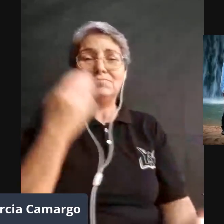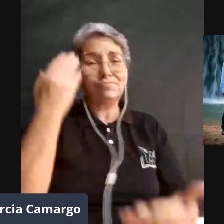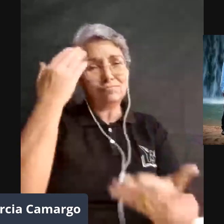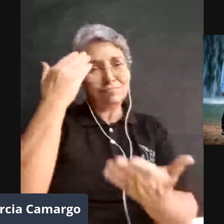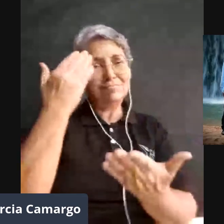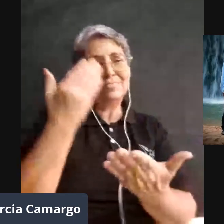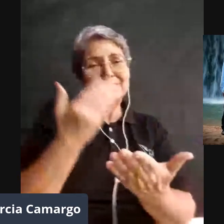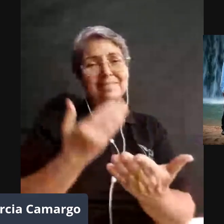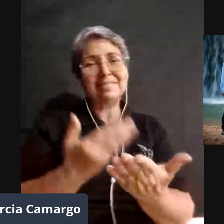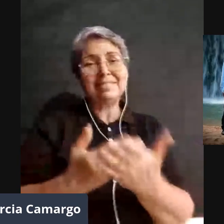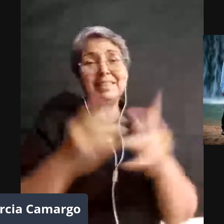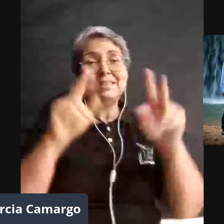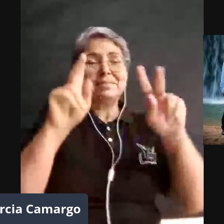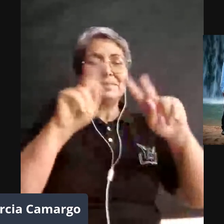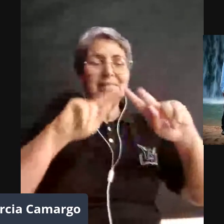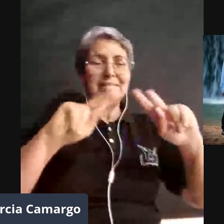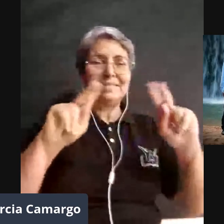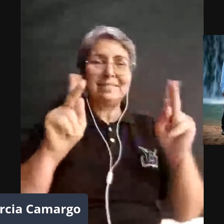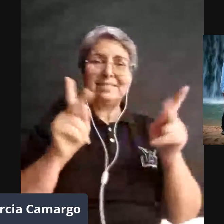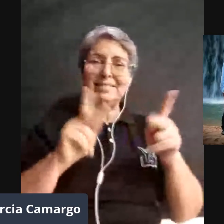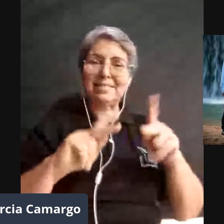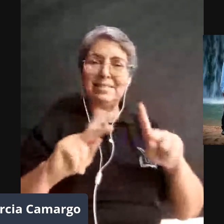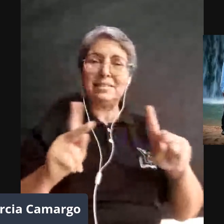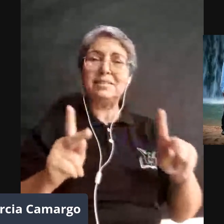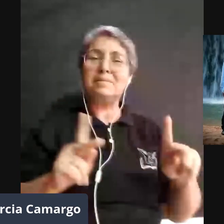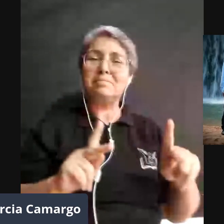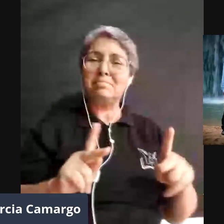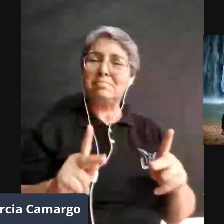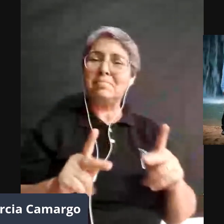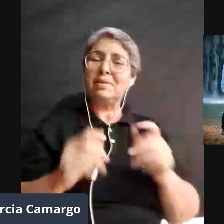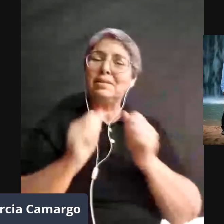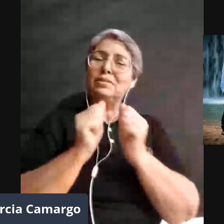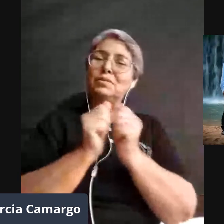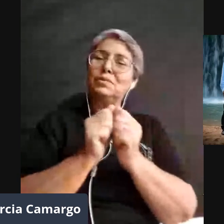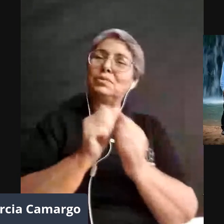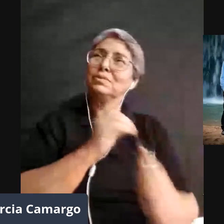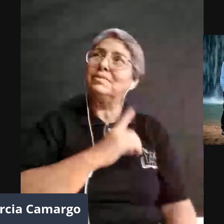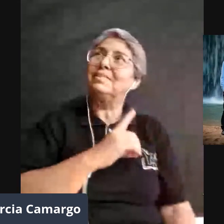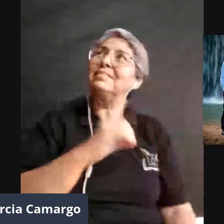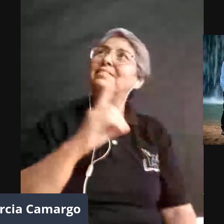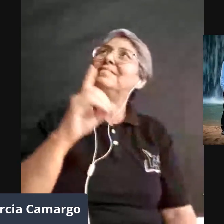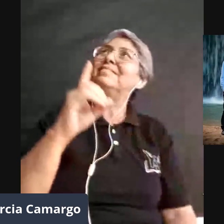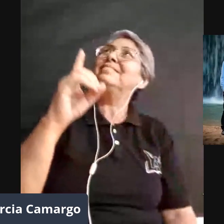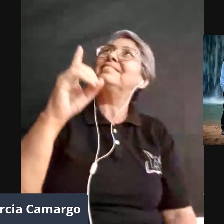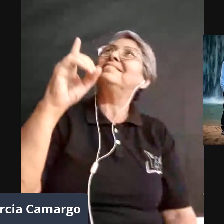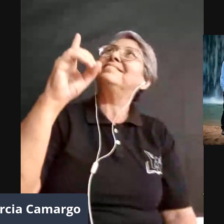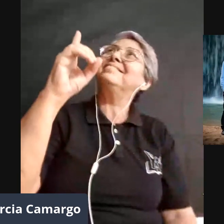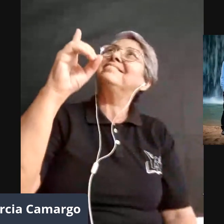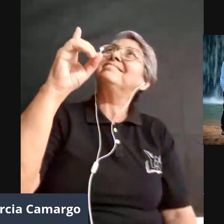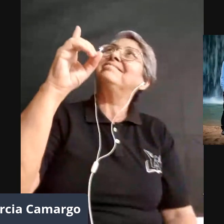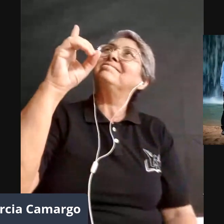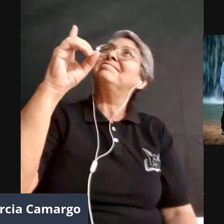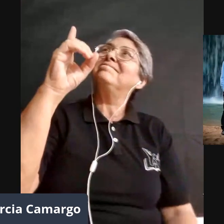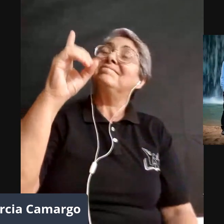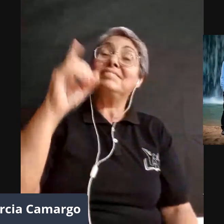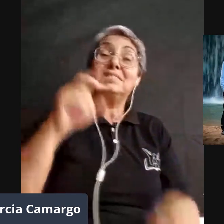com Deus por meio de nosso